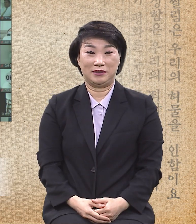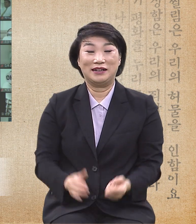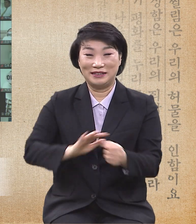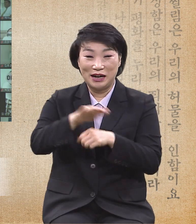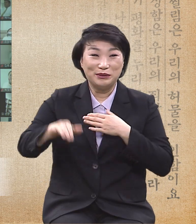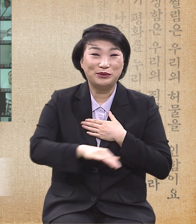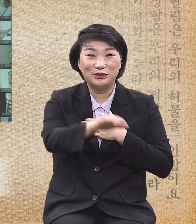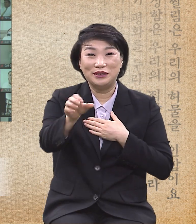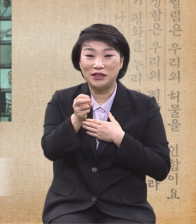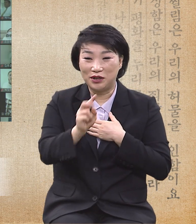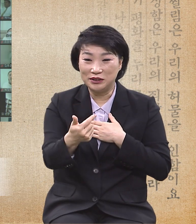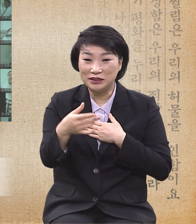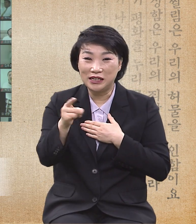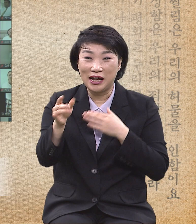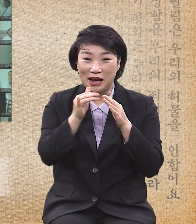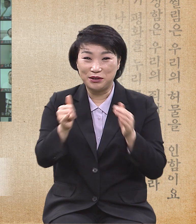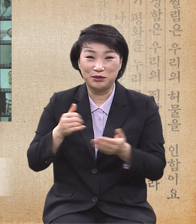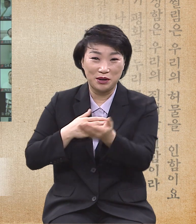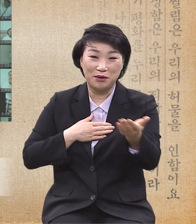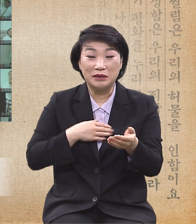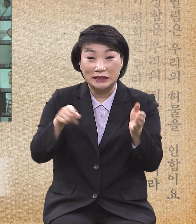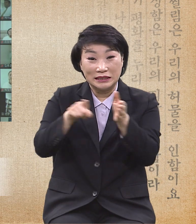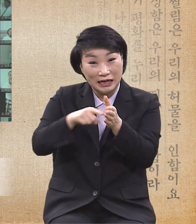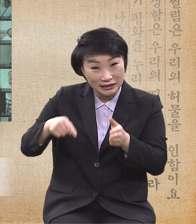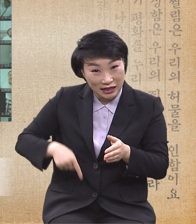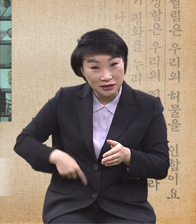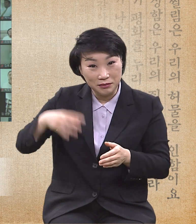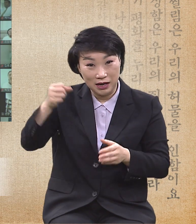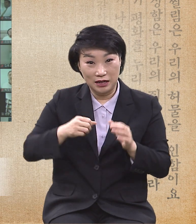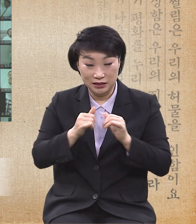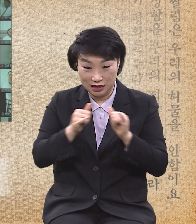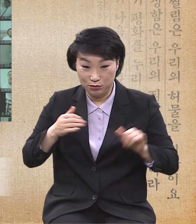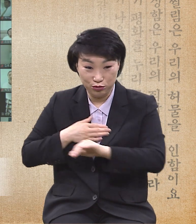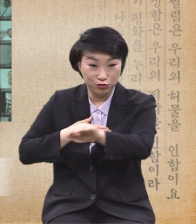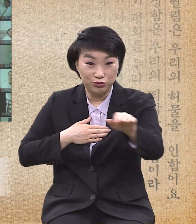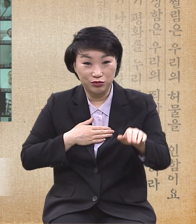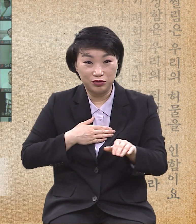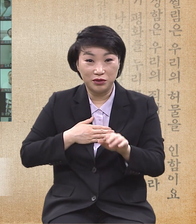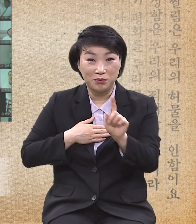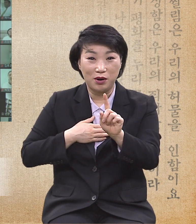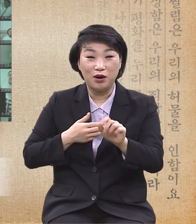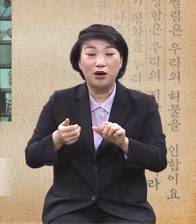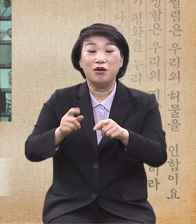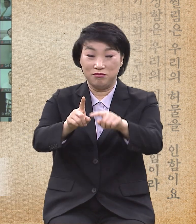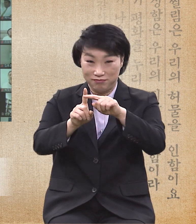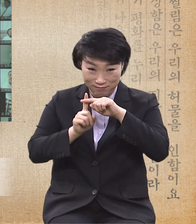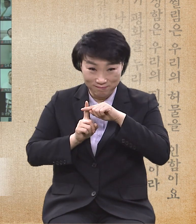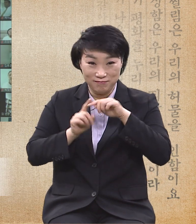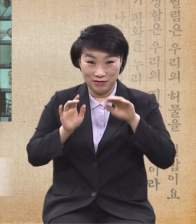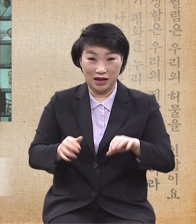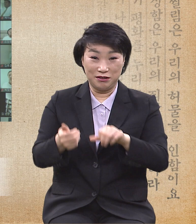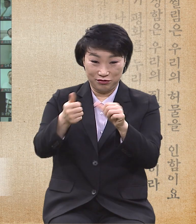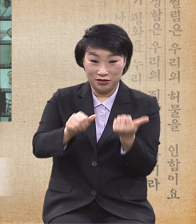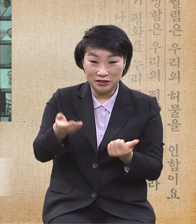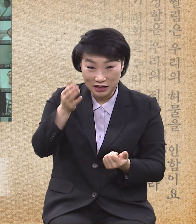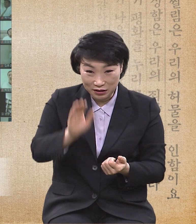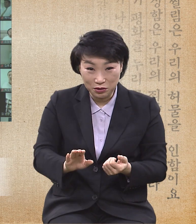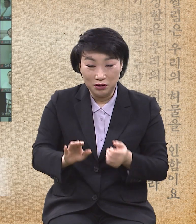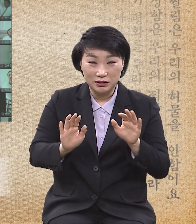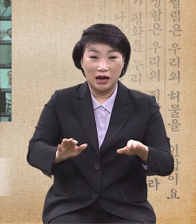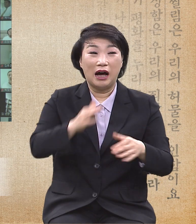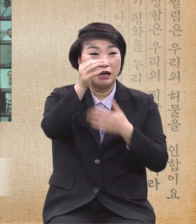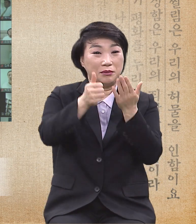사랑하는 연세가족이요, 신앙 양심을 가진 자들은 죽을지언정 하나님의